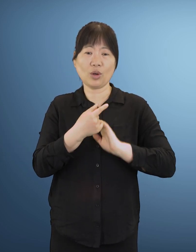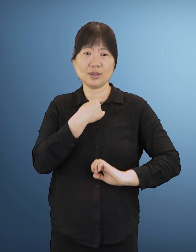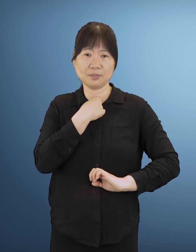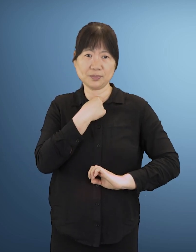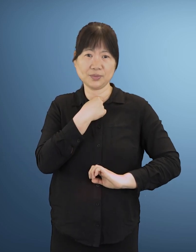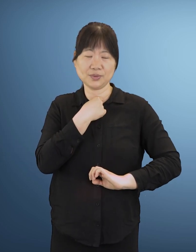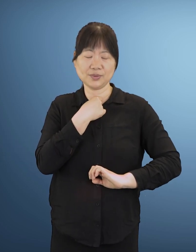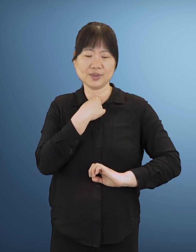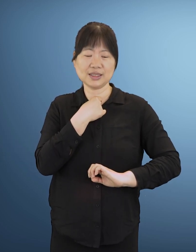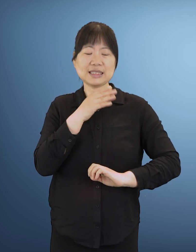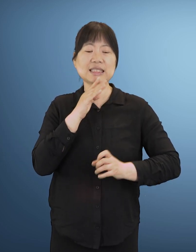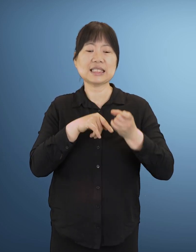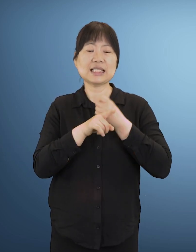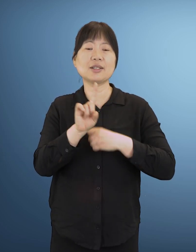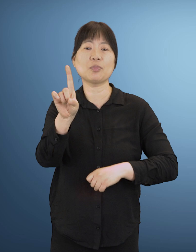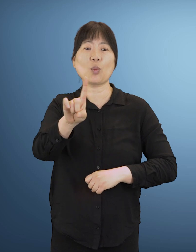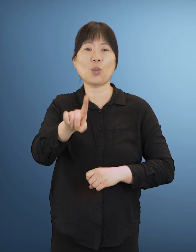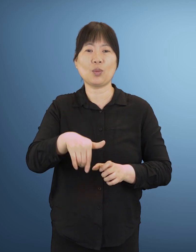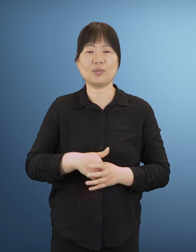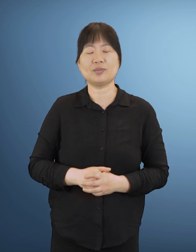싶었던 진리가 뭡니까?